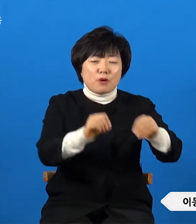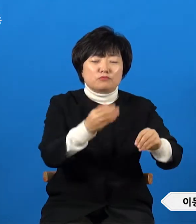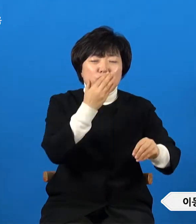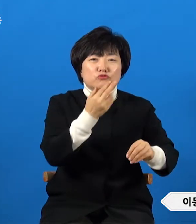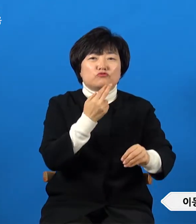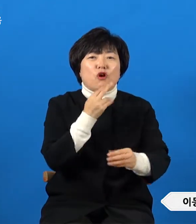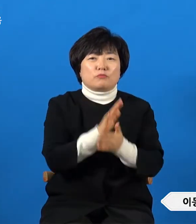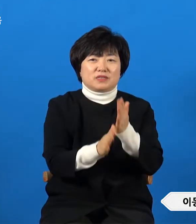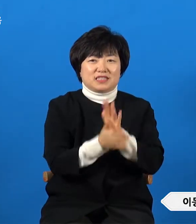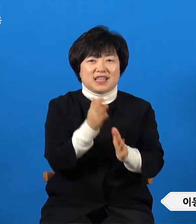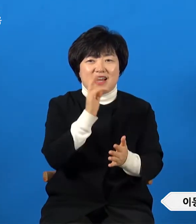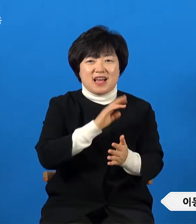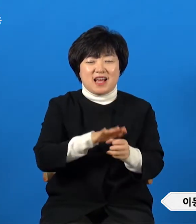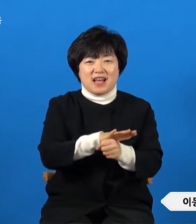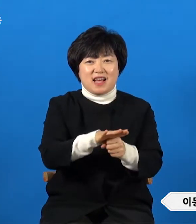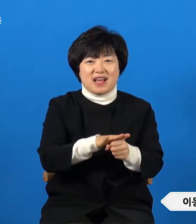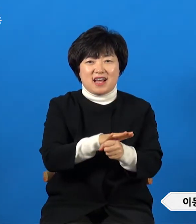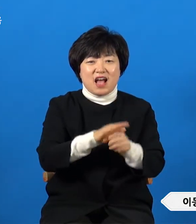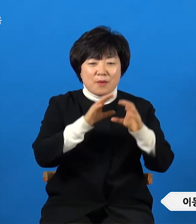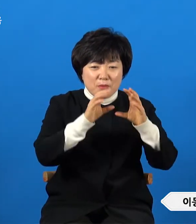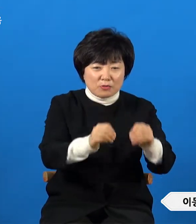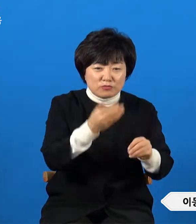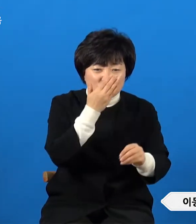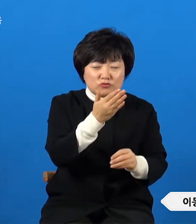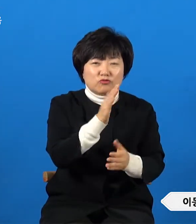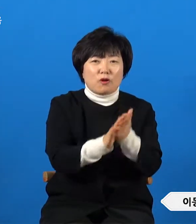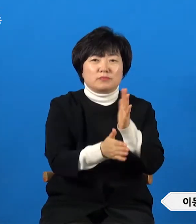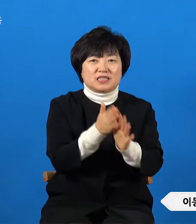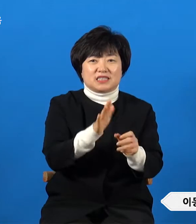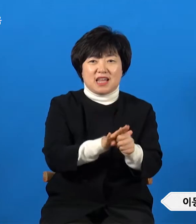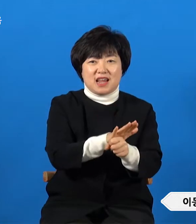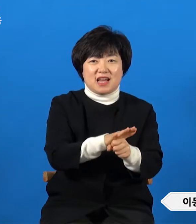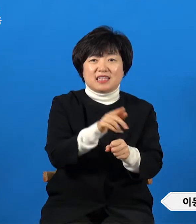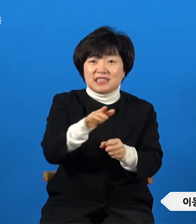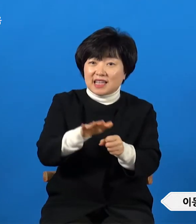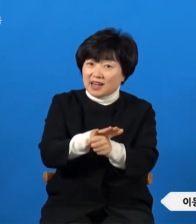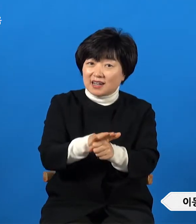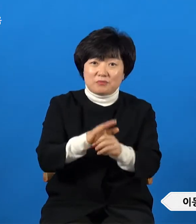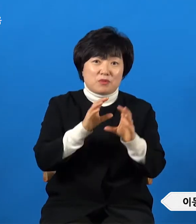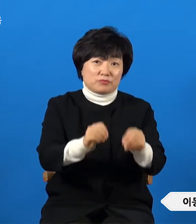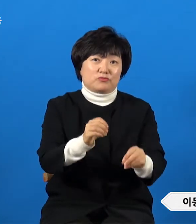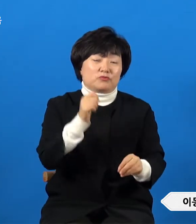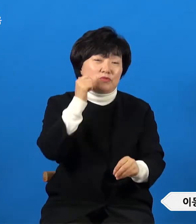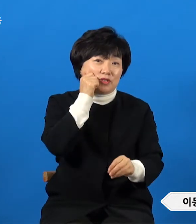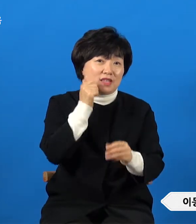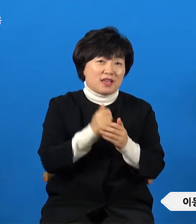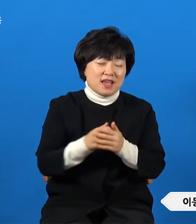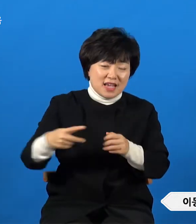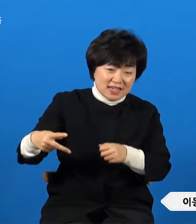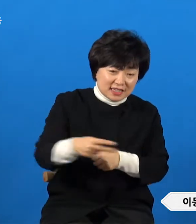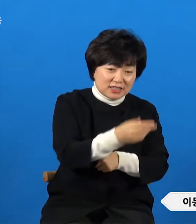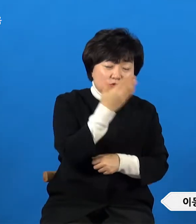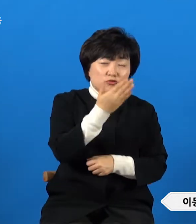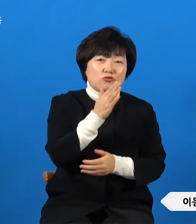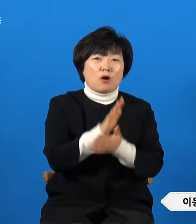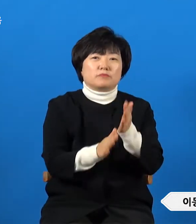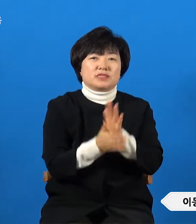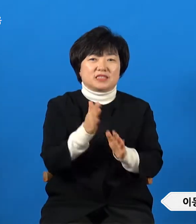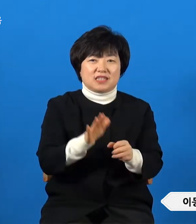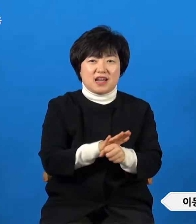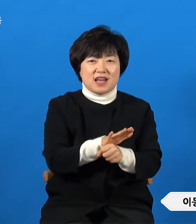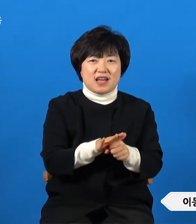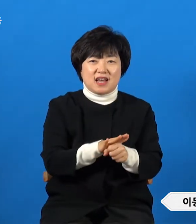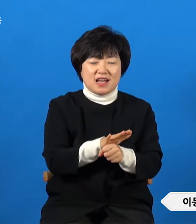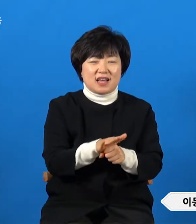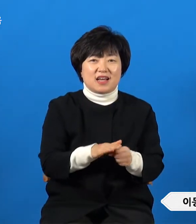아까도 불렀죠. 멈출 수 없는 사랑. 이 사랑은 멈출 수 없는 사랑이에요. 끊을 수 없는 사랑, 끊어져서는 안 될